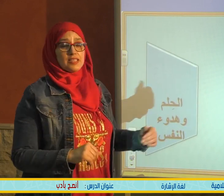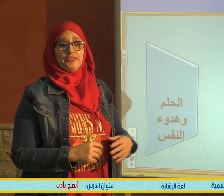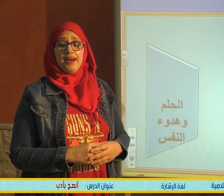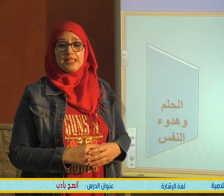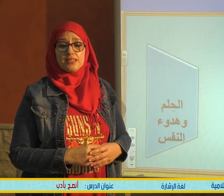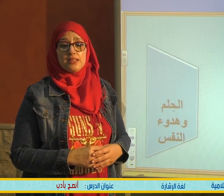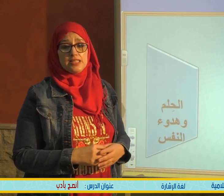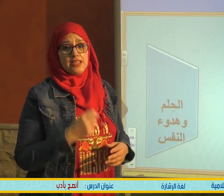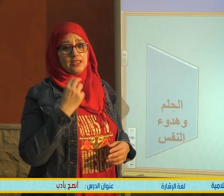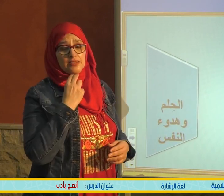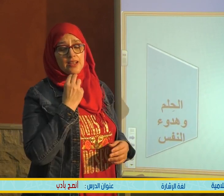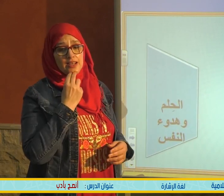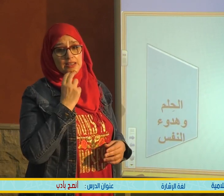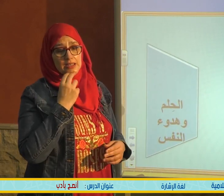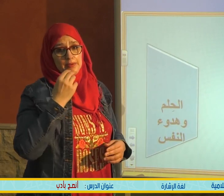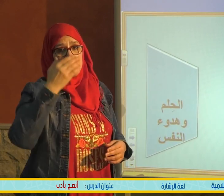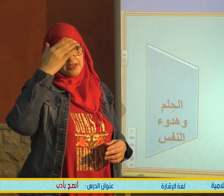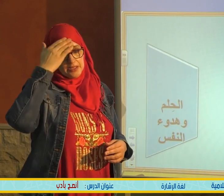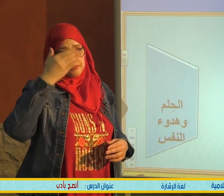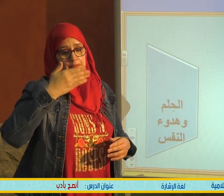صفات سيدنا إبراهيم: